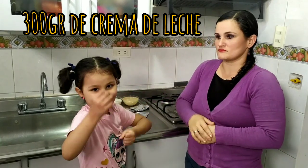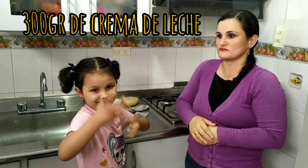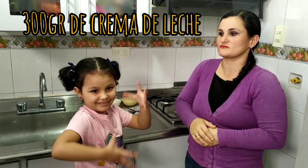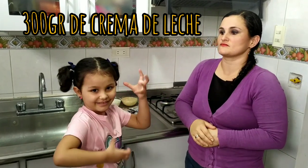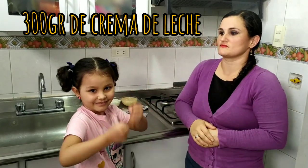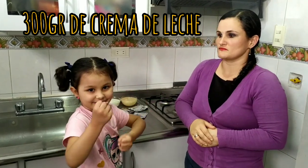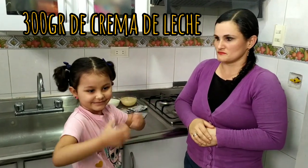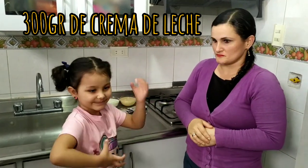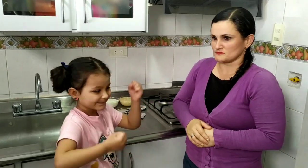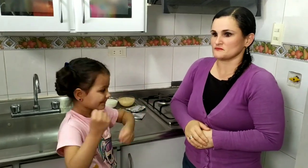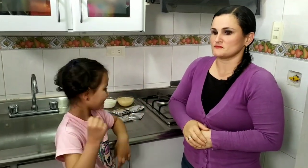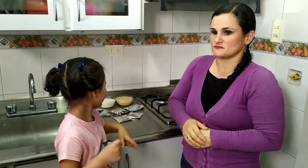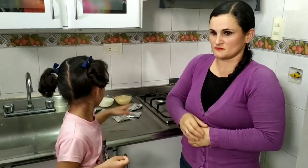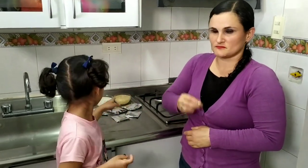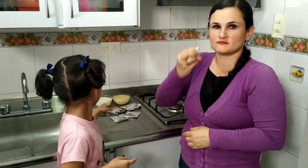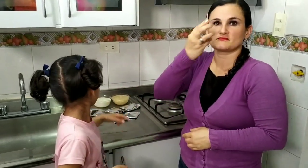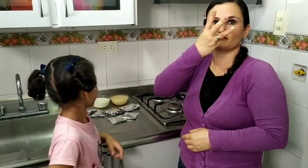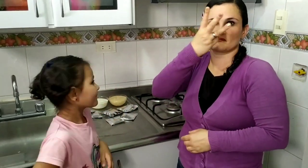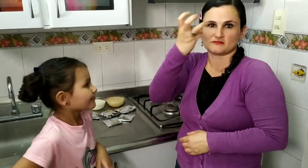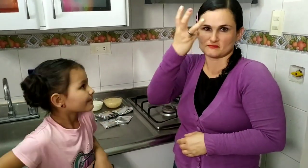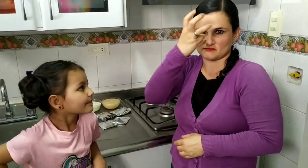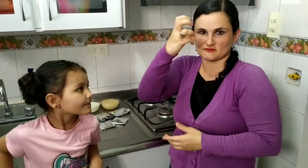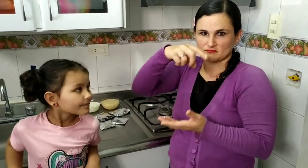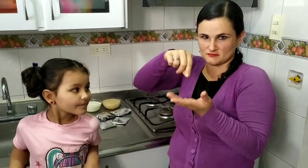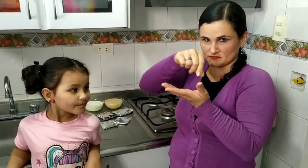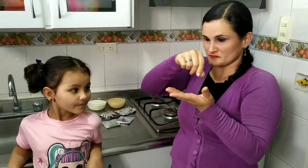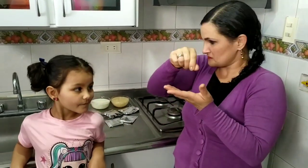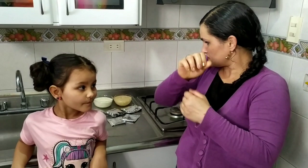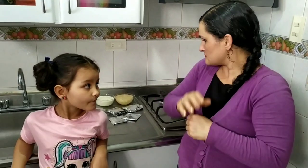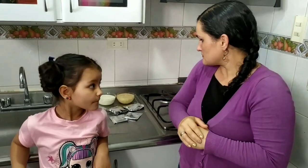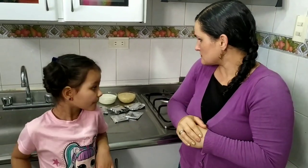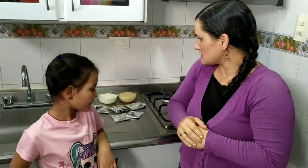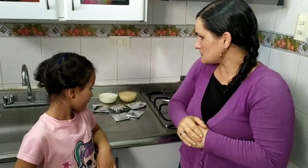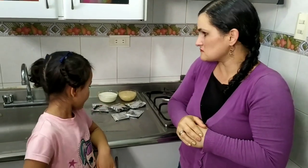Quema de leche. Sí, también 300 gramos.